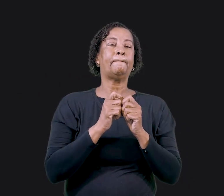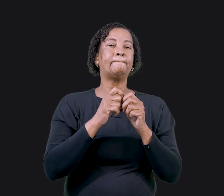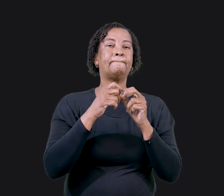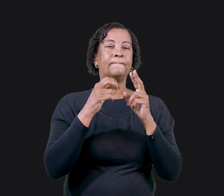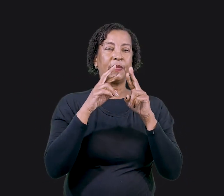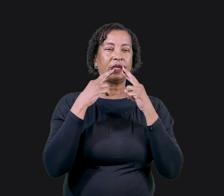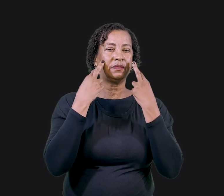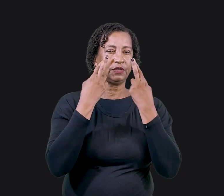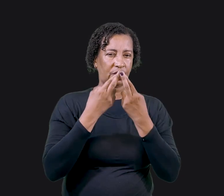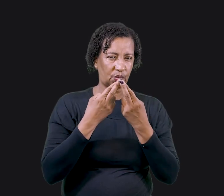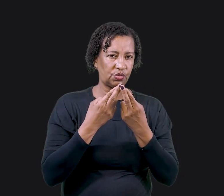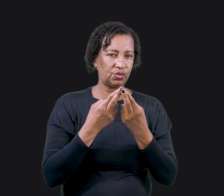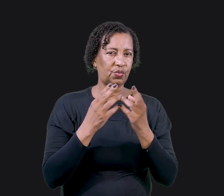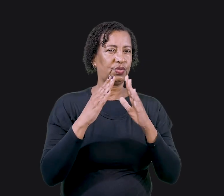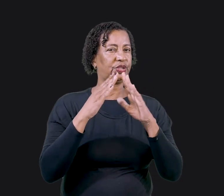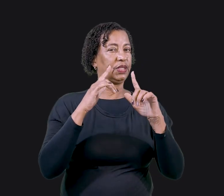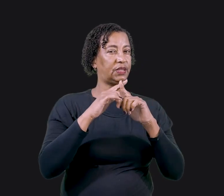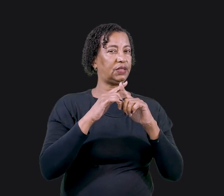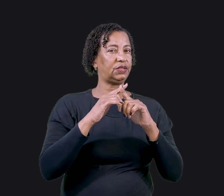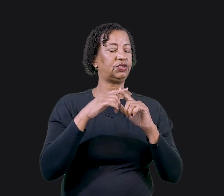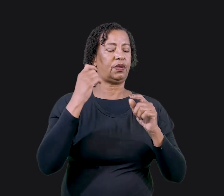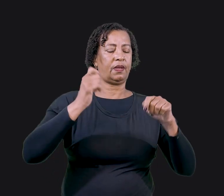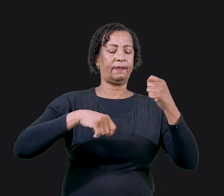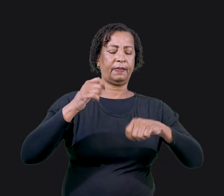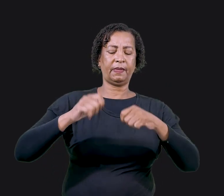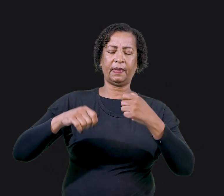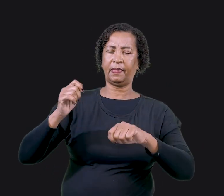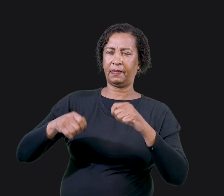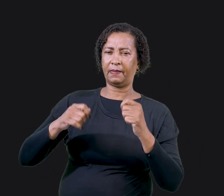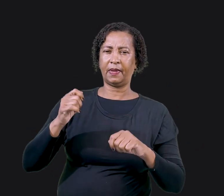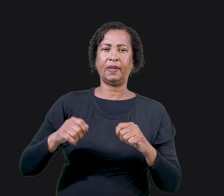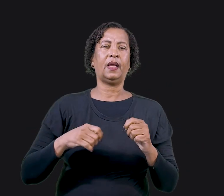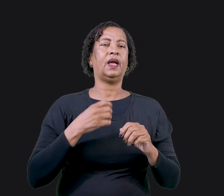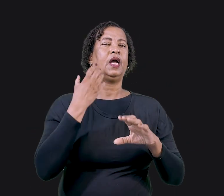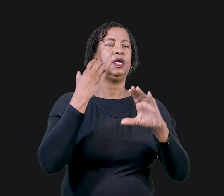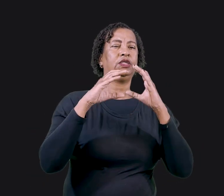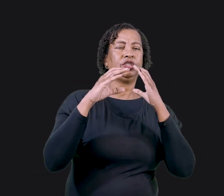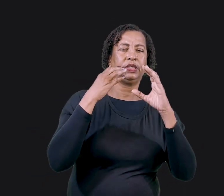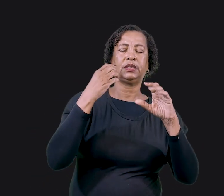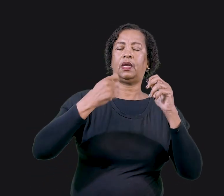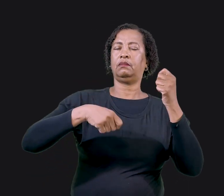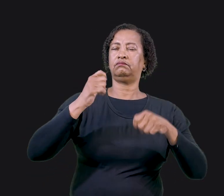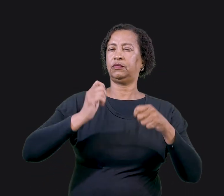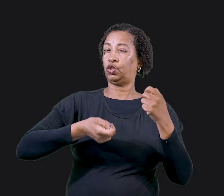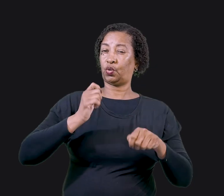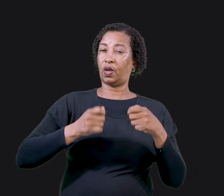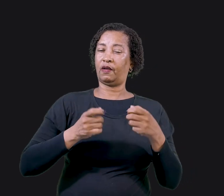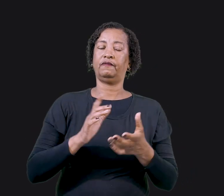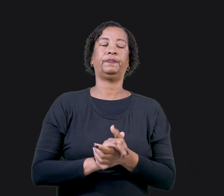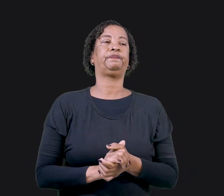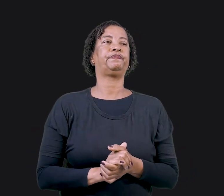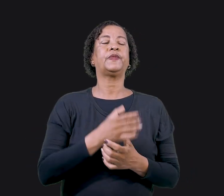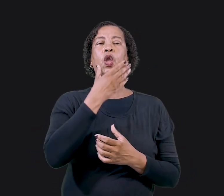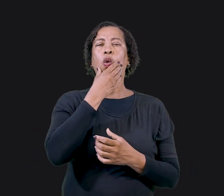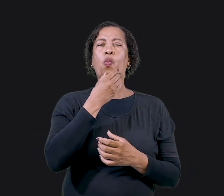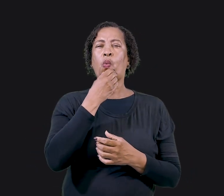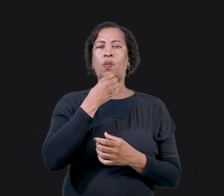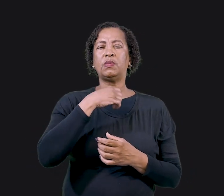nas ruas. Durante algum tempo ela ficou muito animada, mas depois não parecia tão entusiasmada tocando sua bateria.